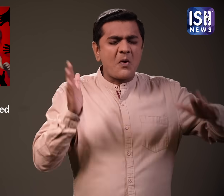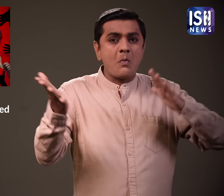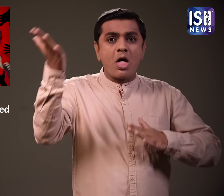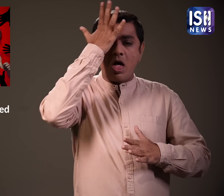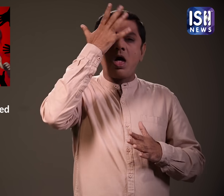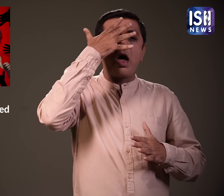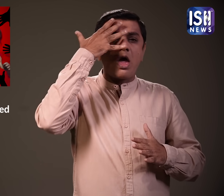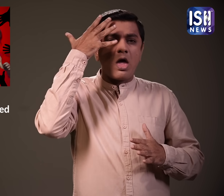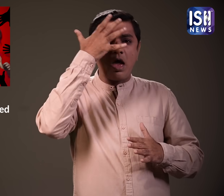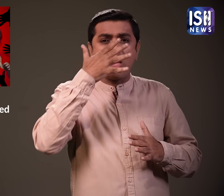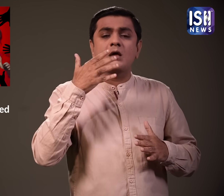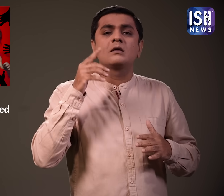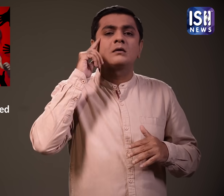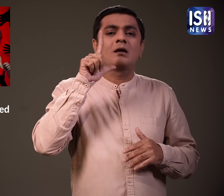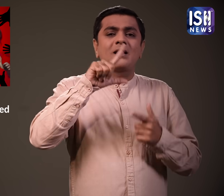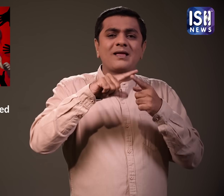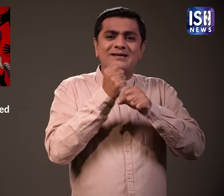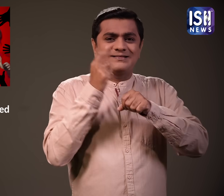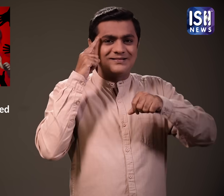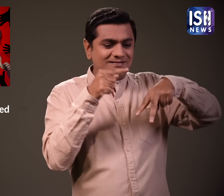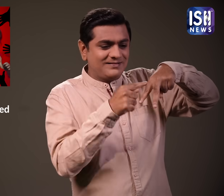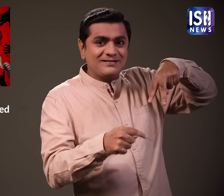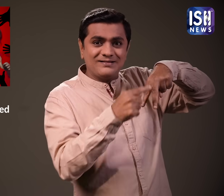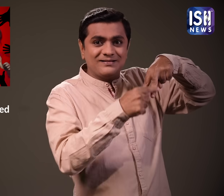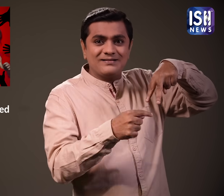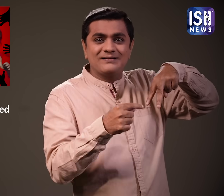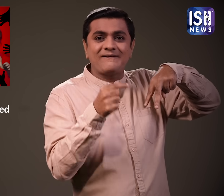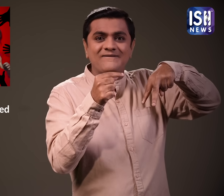उसके सिर पर चोटे थी और जांगों पर पिटाई के निशान दिख रहे थे.